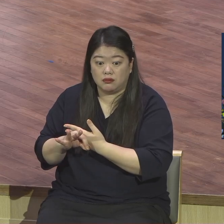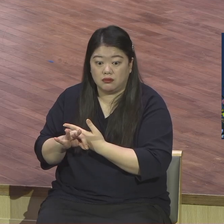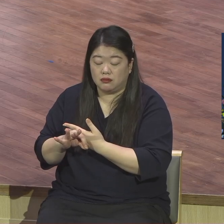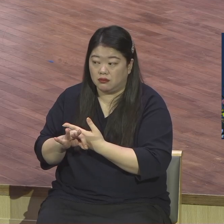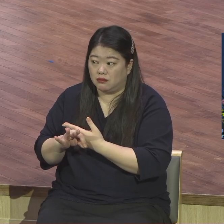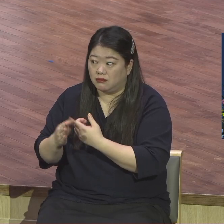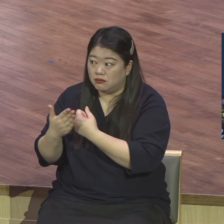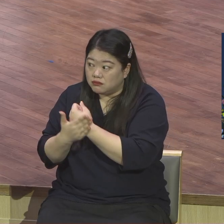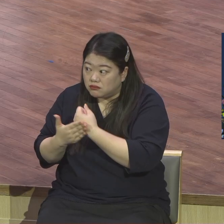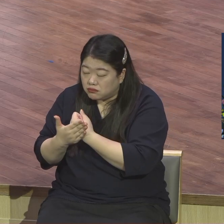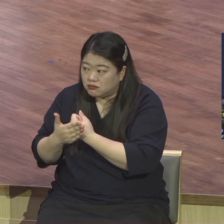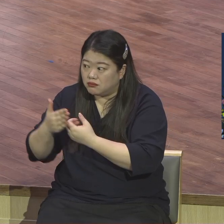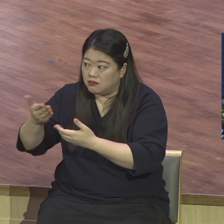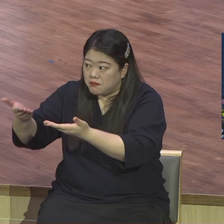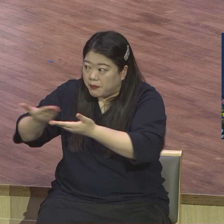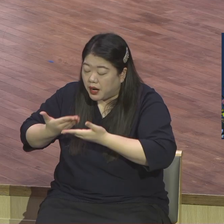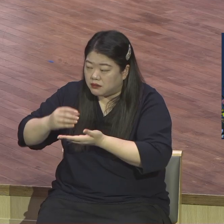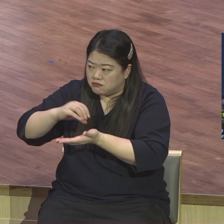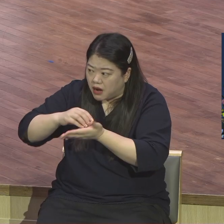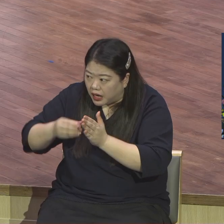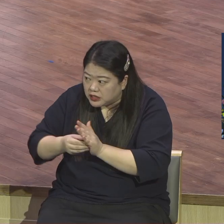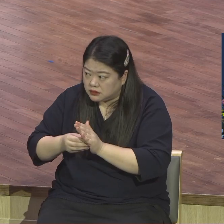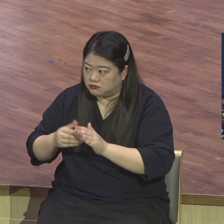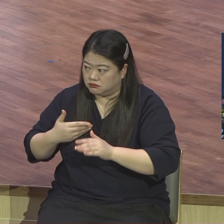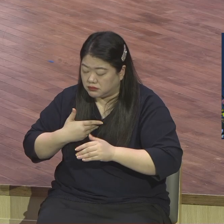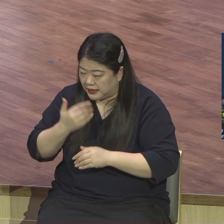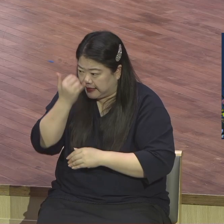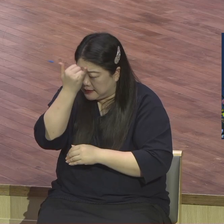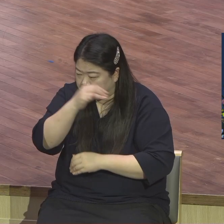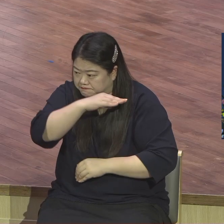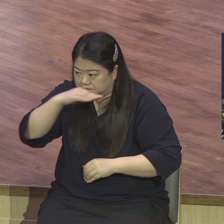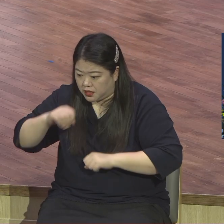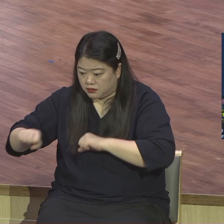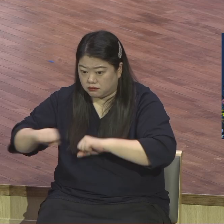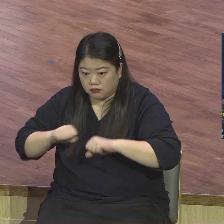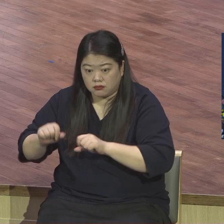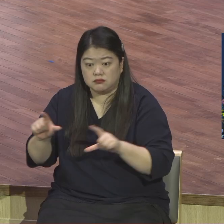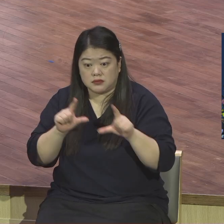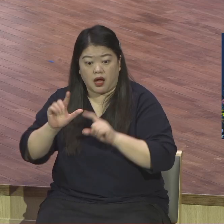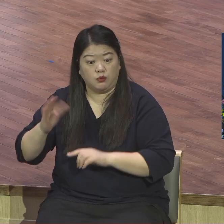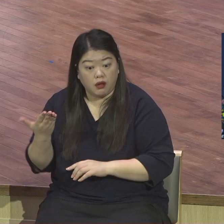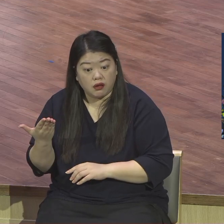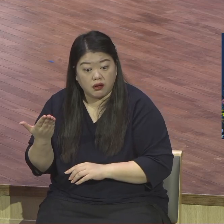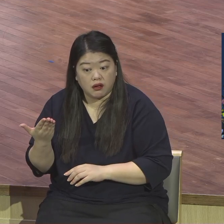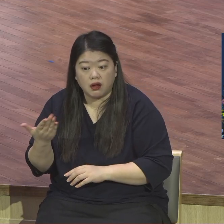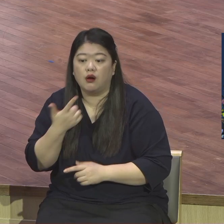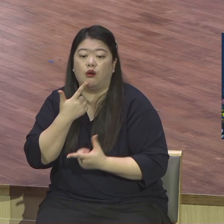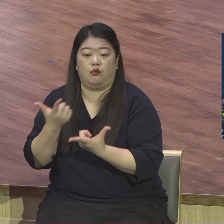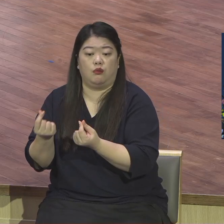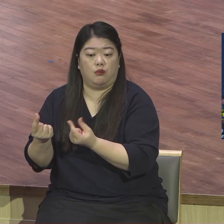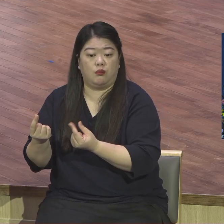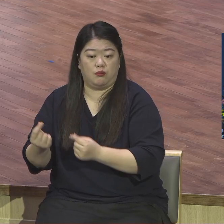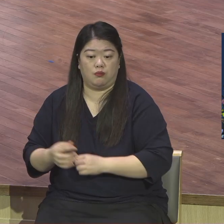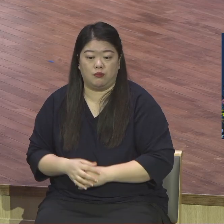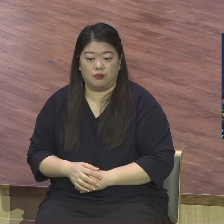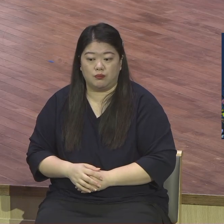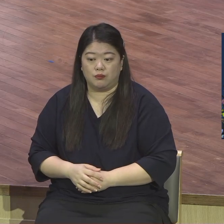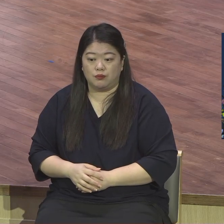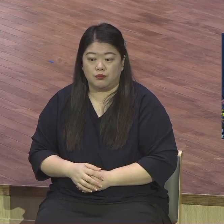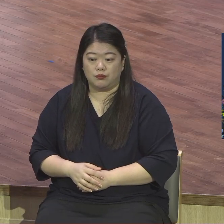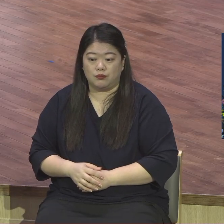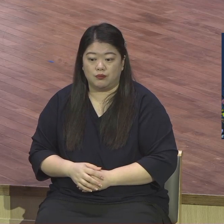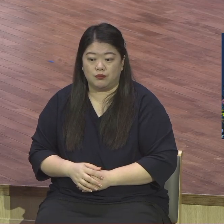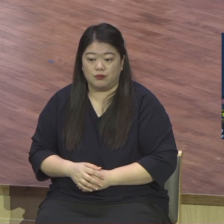성령께서 여러분과 함께 영원히 계신다. 그러면서 나를 인도하신다. 그리고 내게 능력을 주셔서 세상 이길 수